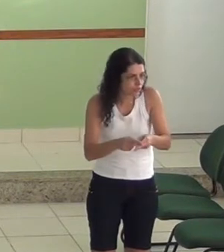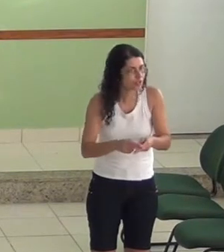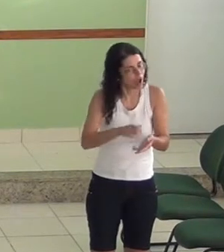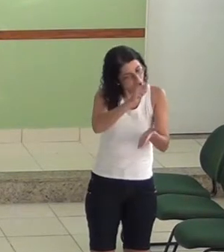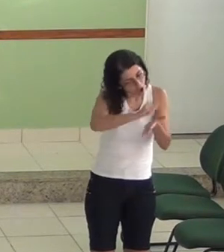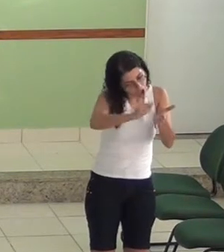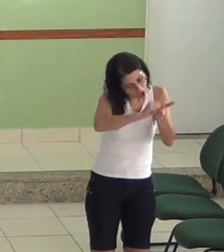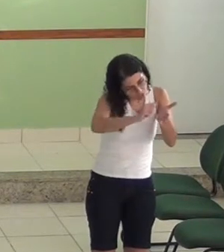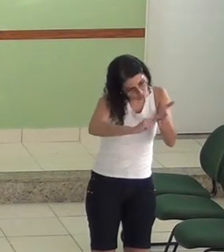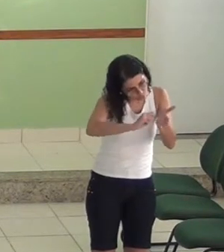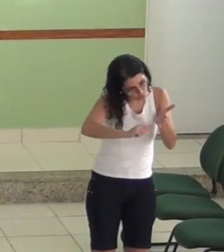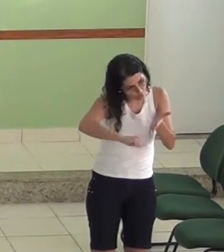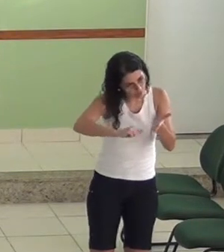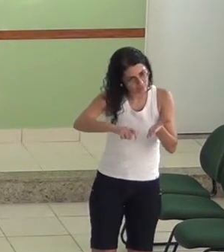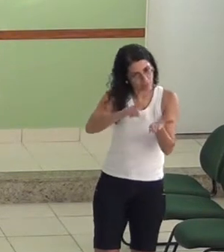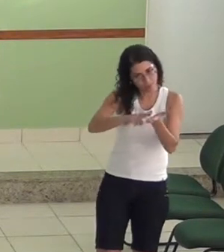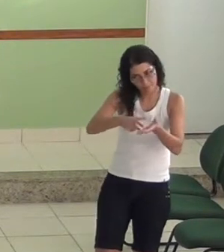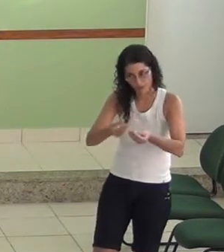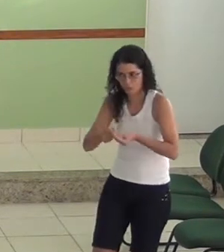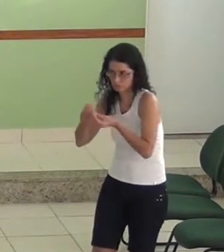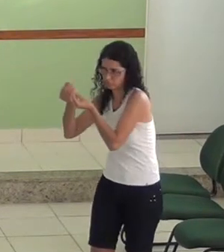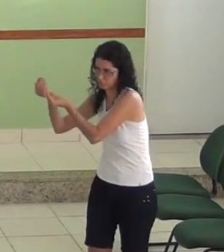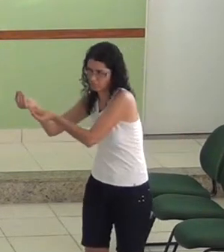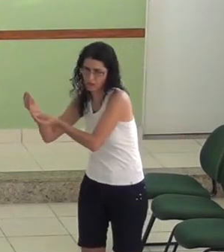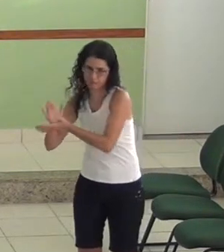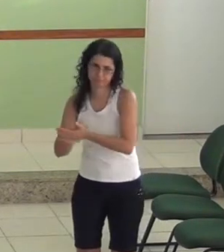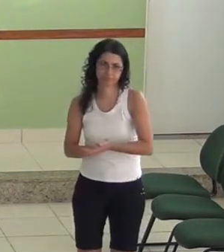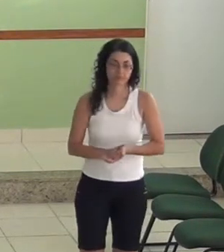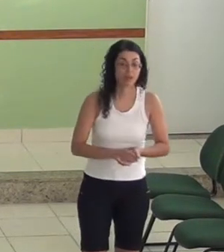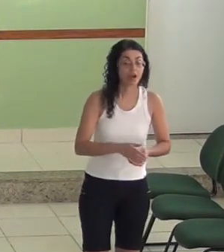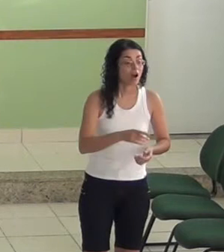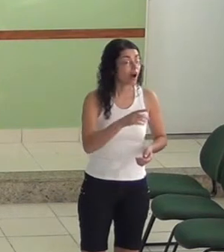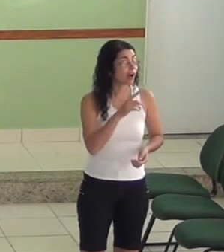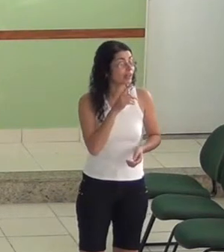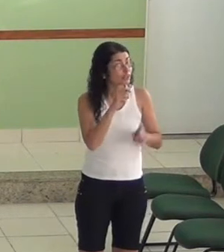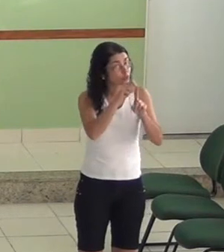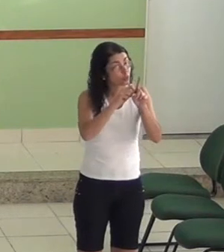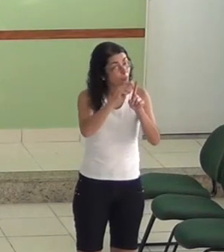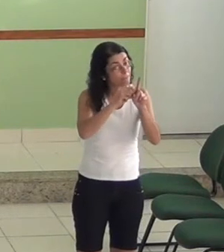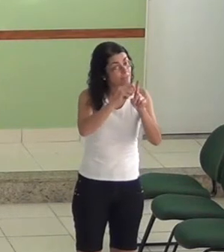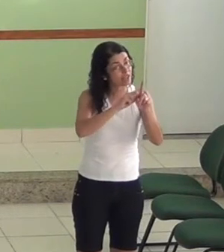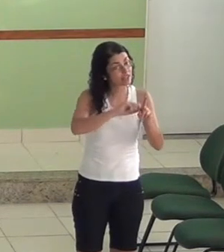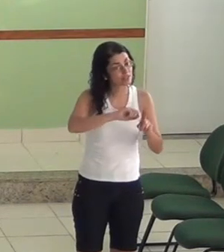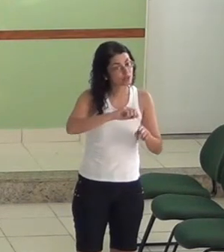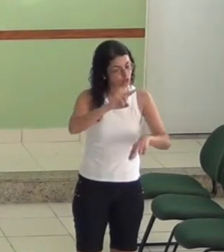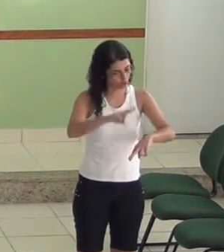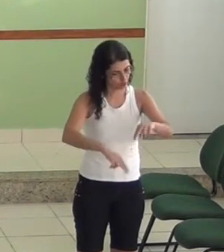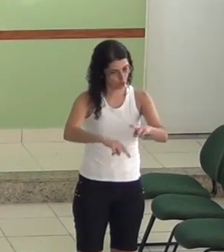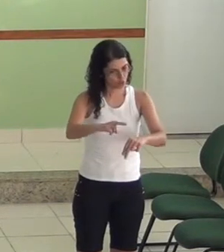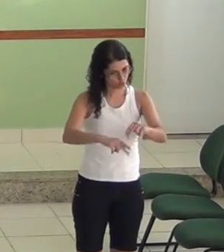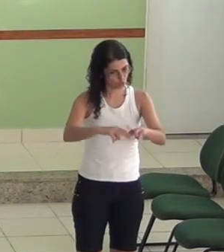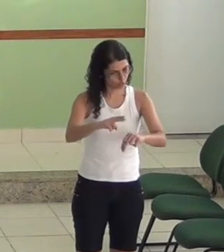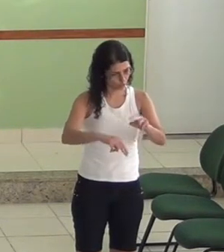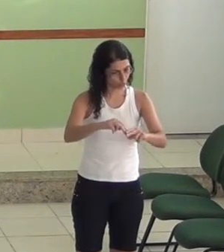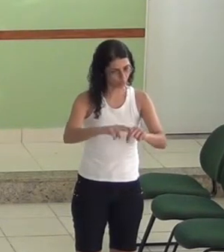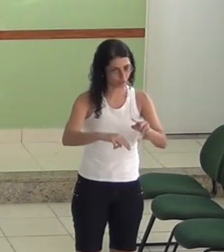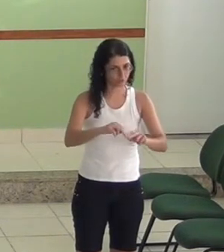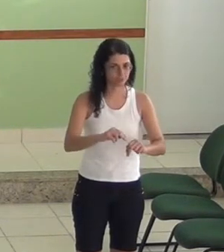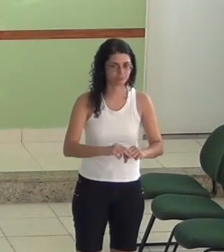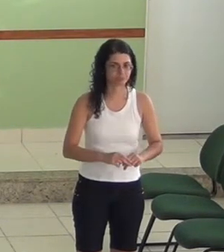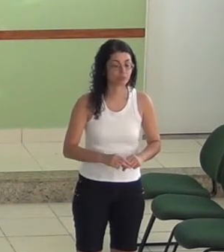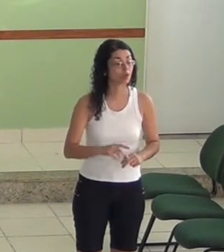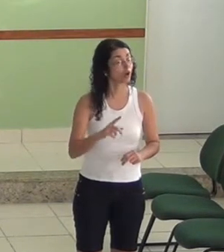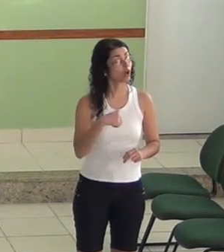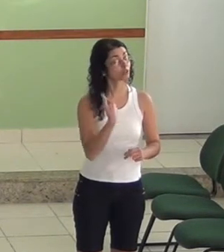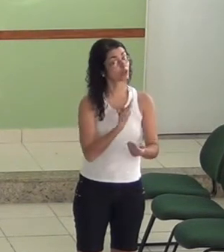em junho, no dia 17 de junho, ainda está longe, irmãos. É que eu já estou dando o calendário do primeiro semestre todinho aqui para os irmãos. A gente vai